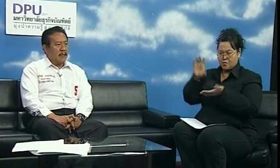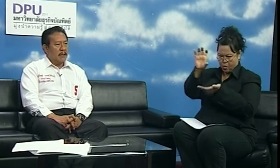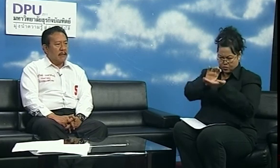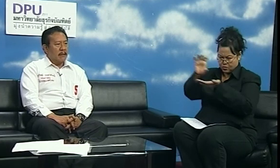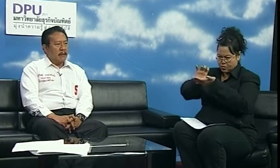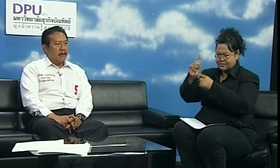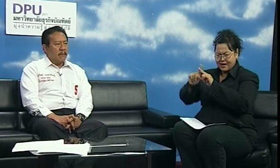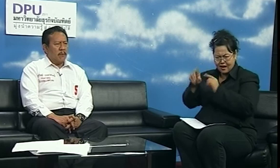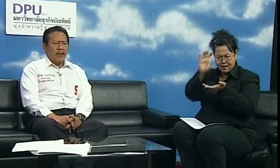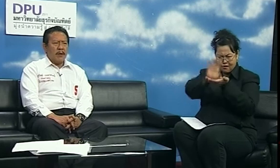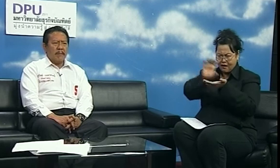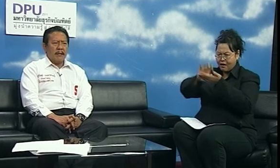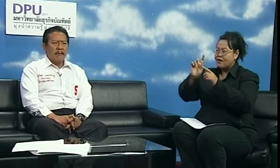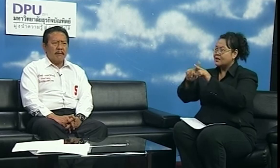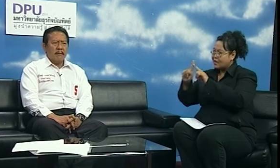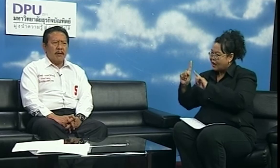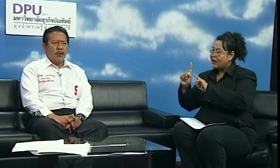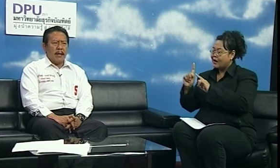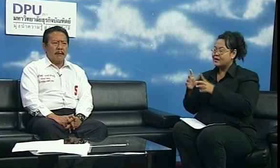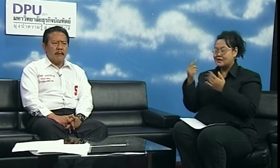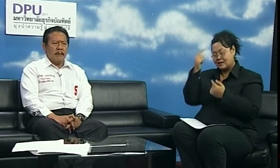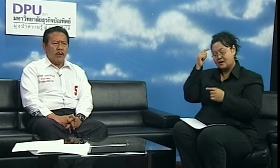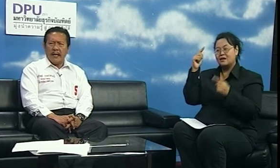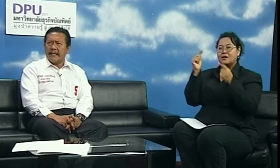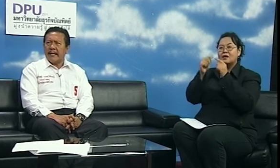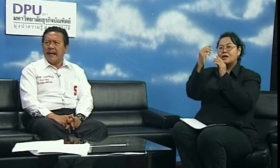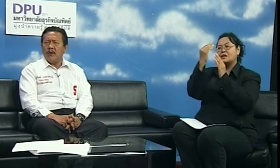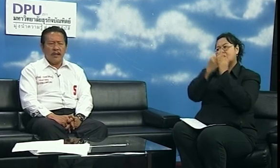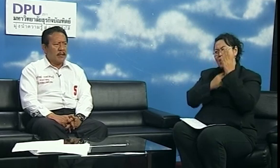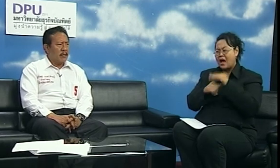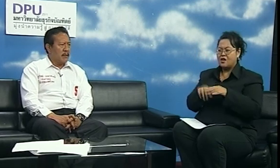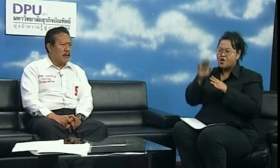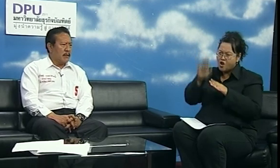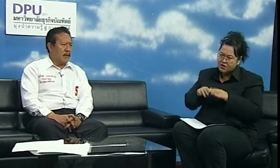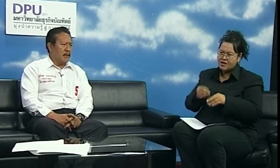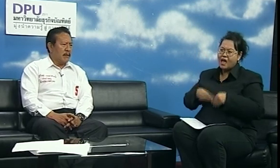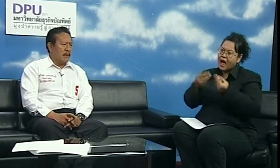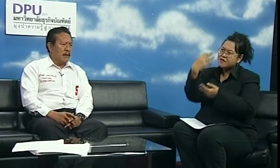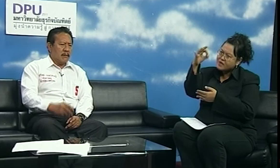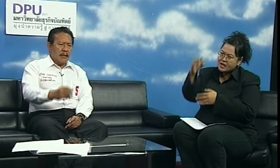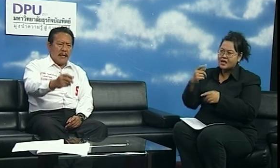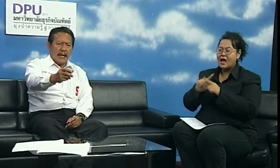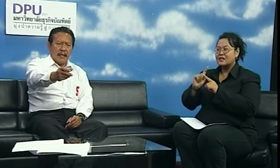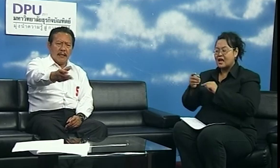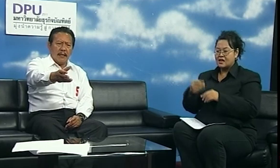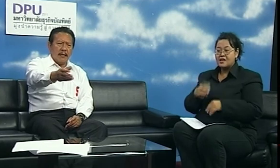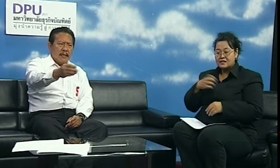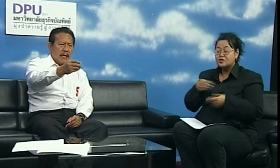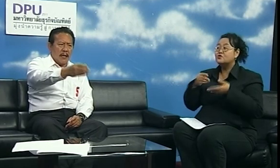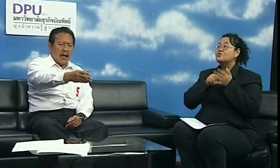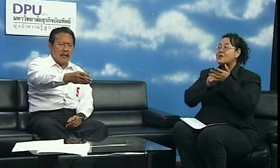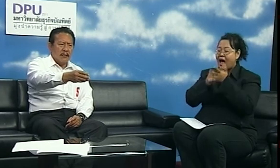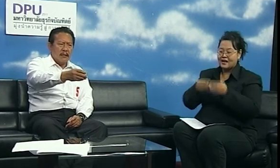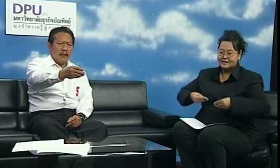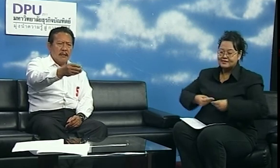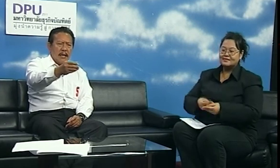ๆผมคิดวาเป็นรโยบายที่รถแรก dassen ด้วย เช่นจะจากที่แจ